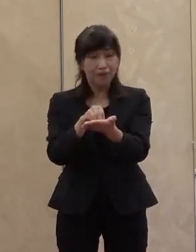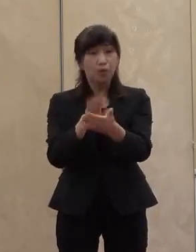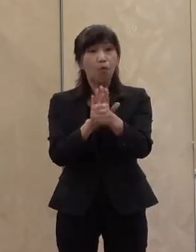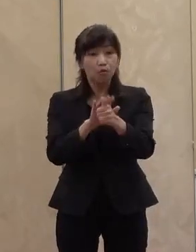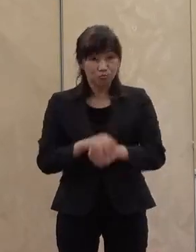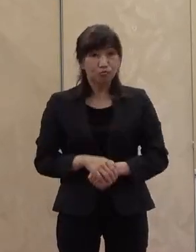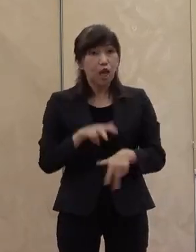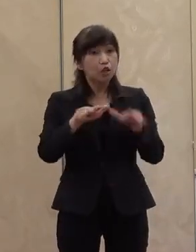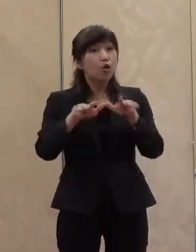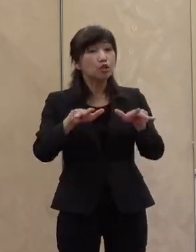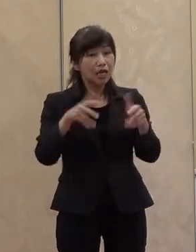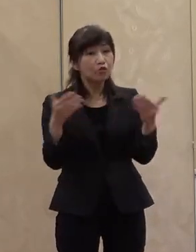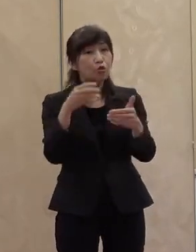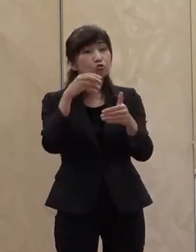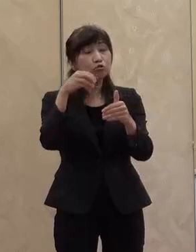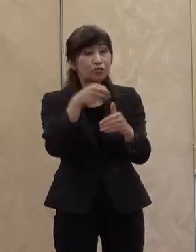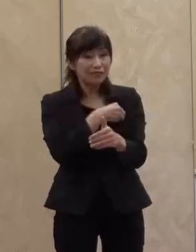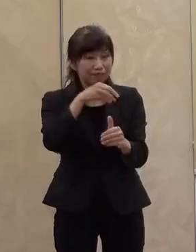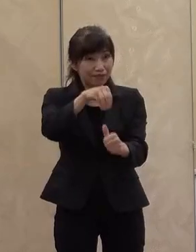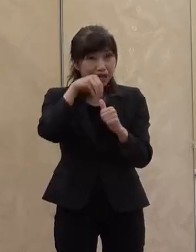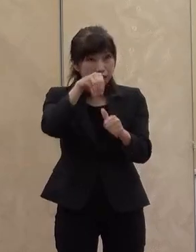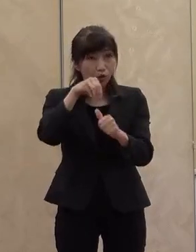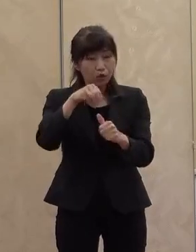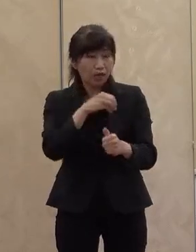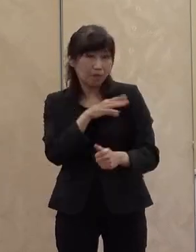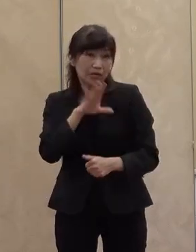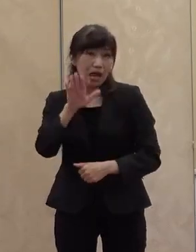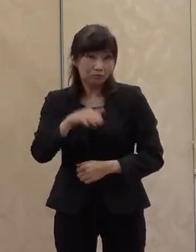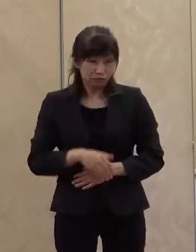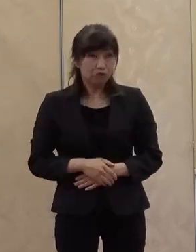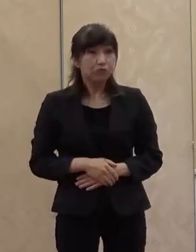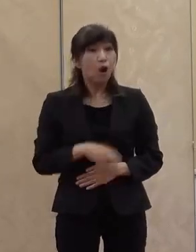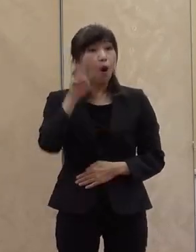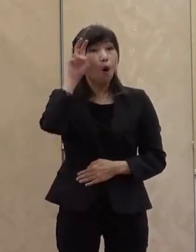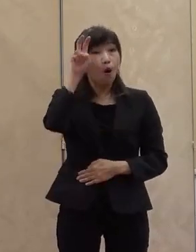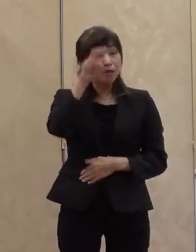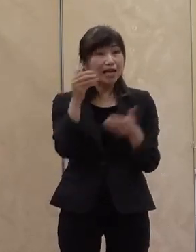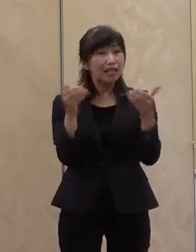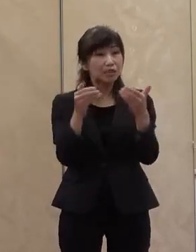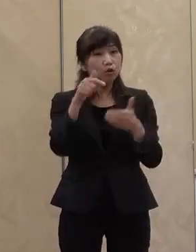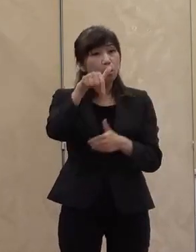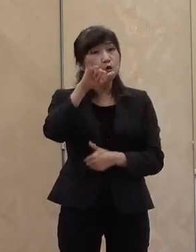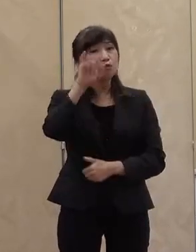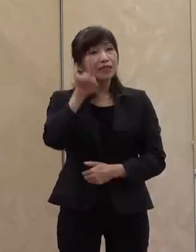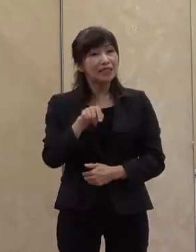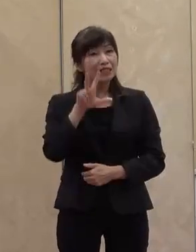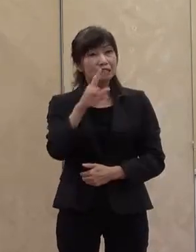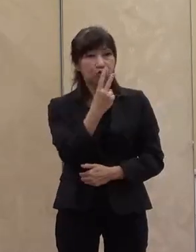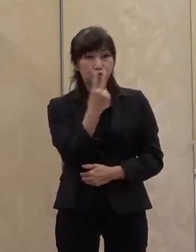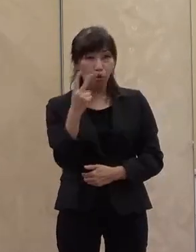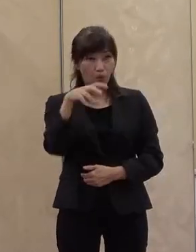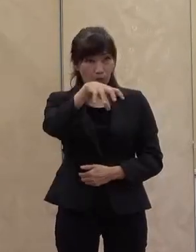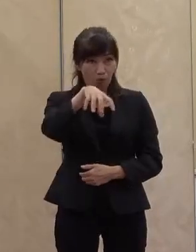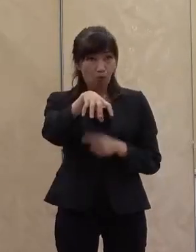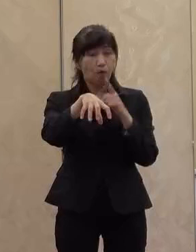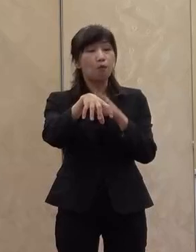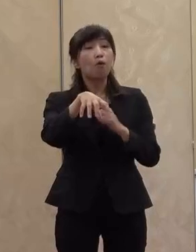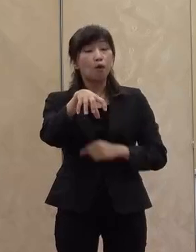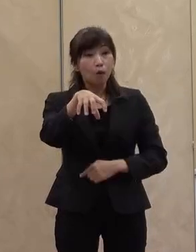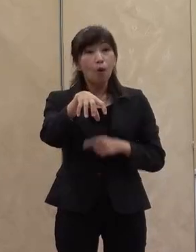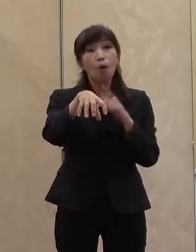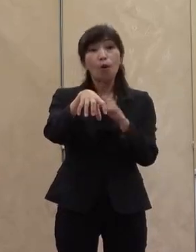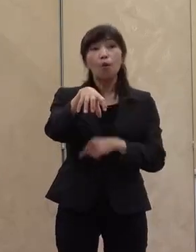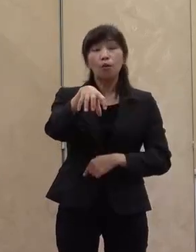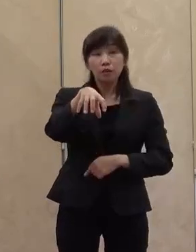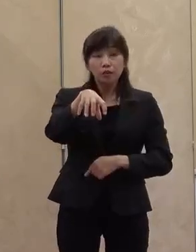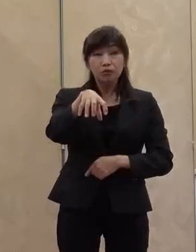採用を積極的にやるということと、大阪仕事フィールドをやります。ここは就職困難者の方を